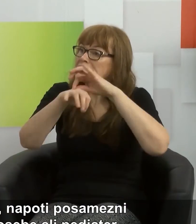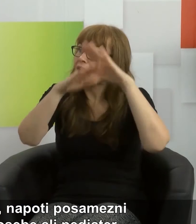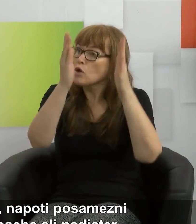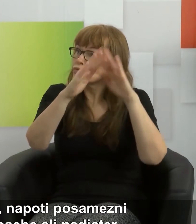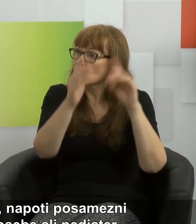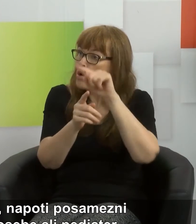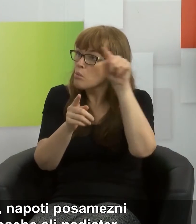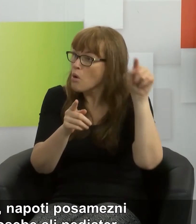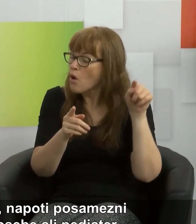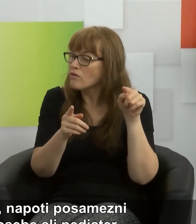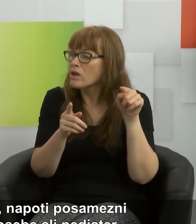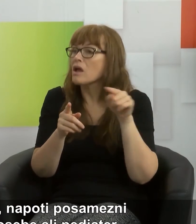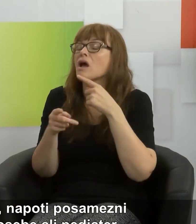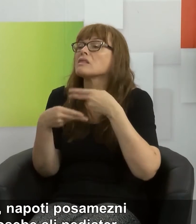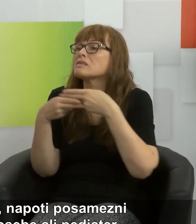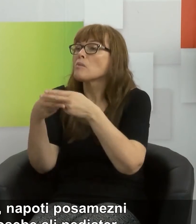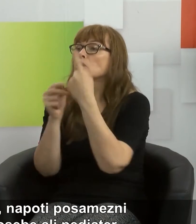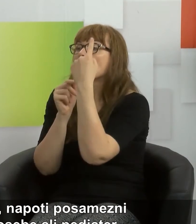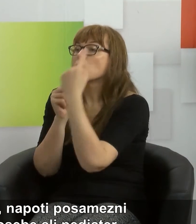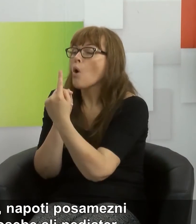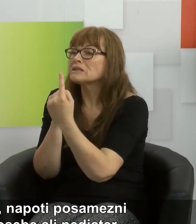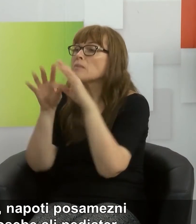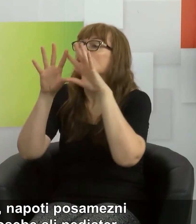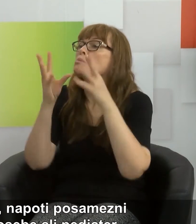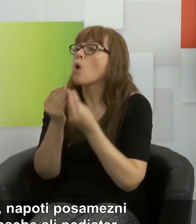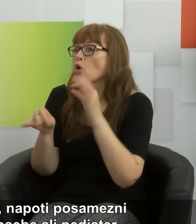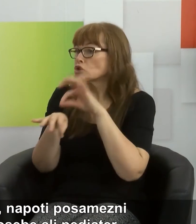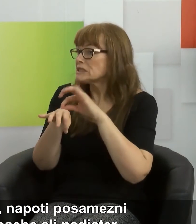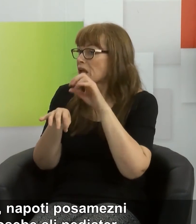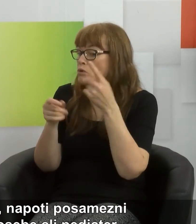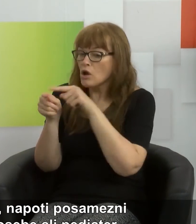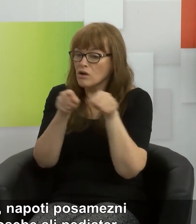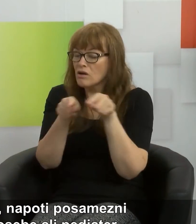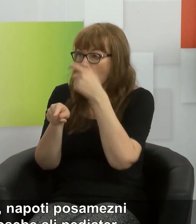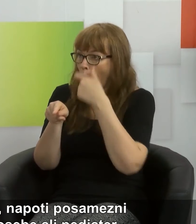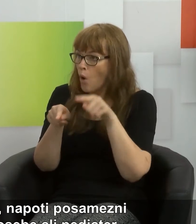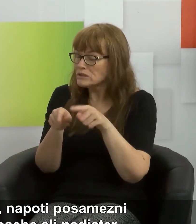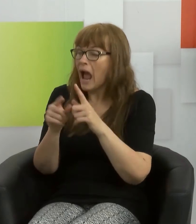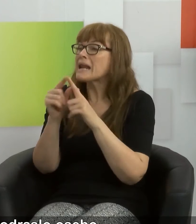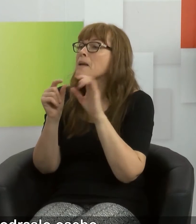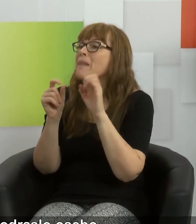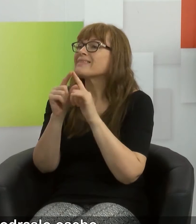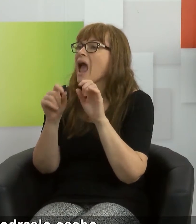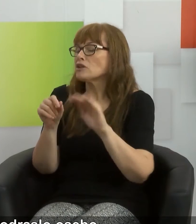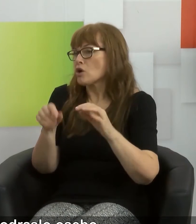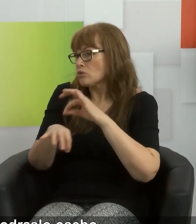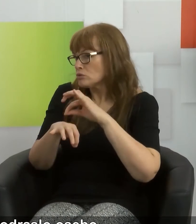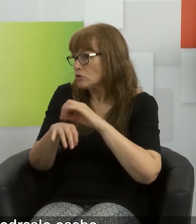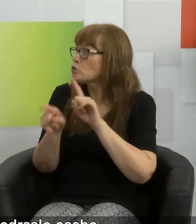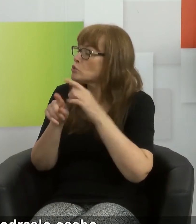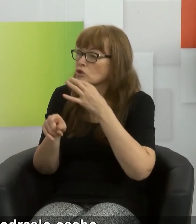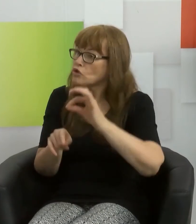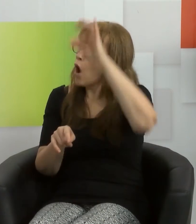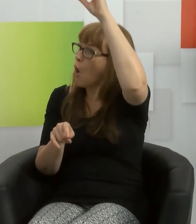zdravstvene domove, napoti posamezni splošni zdravnik te osebe ali pediater. Tudi, če gre to za